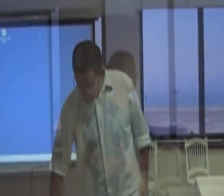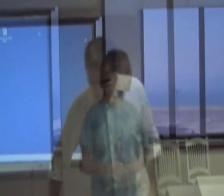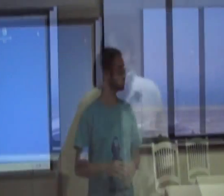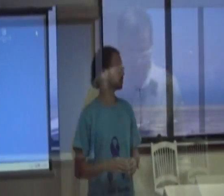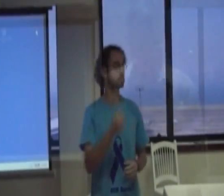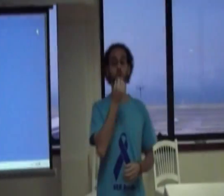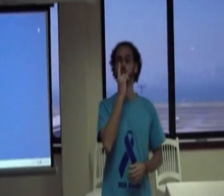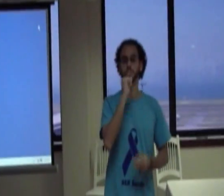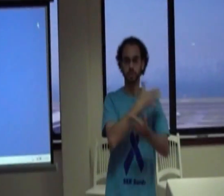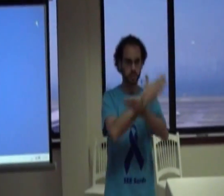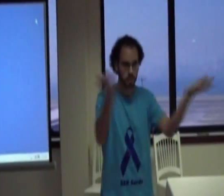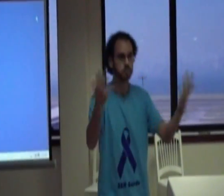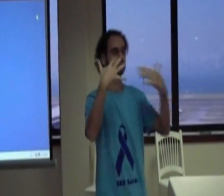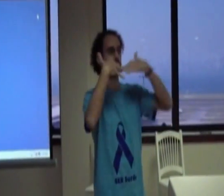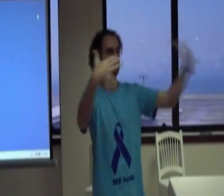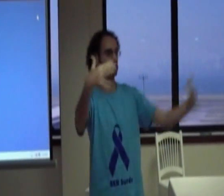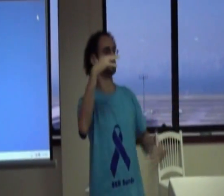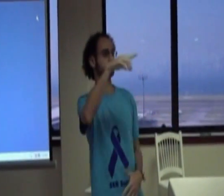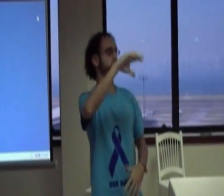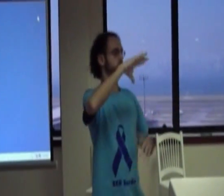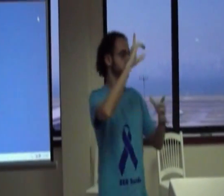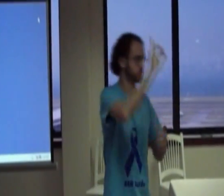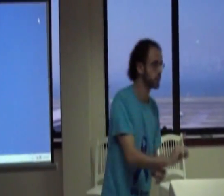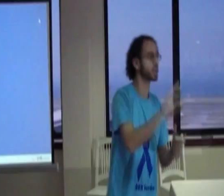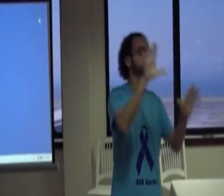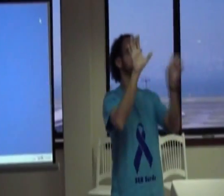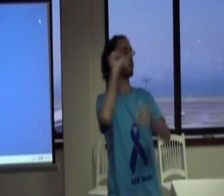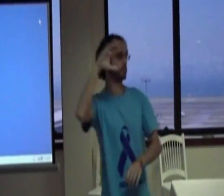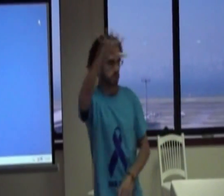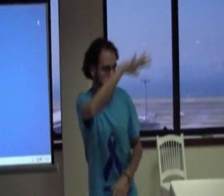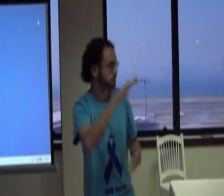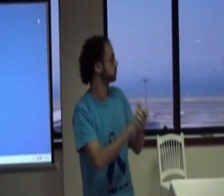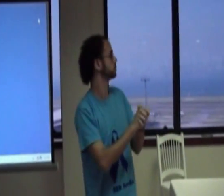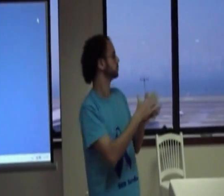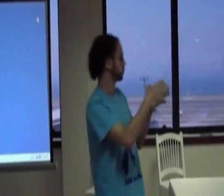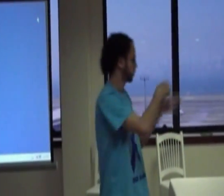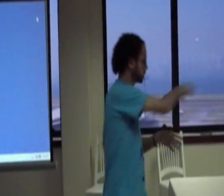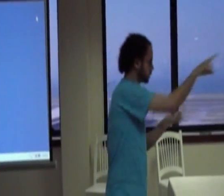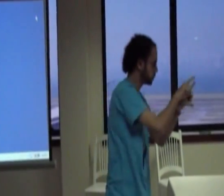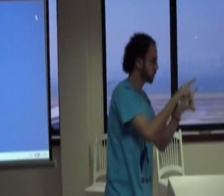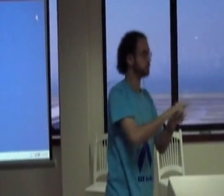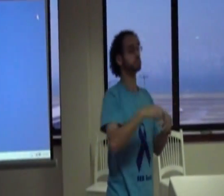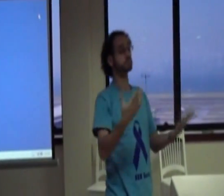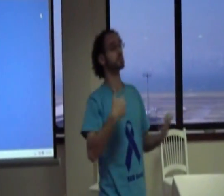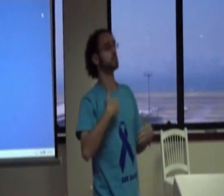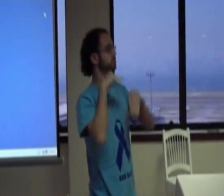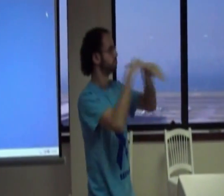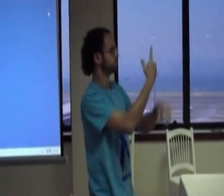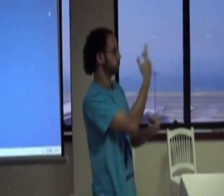Muito obrigado. Bom dia a todos. Obrigada pela atenção. Nós já estamos aqui falando dos nossos direitos educacionais. Quero agradecer também